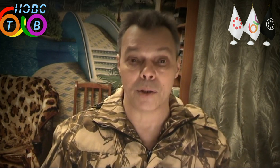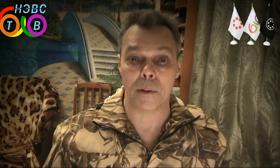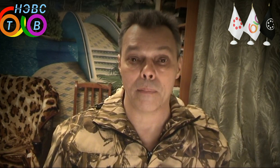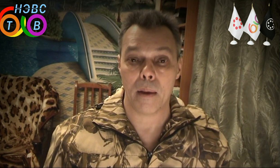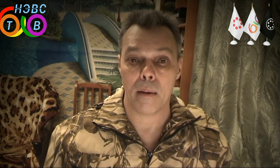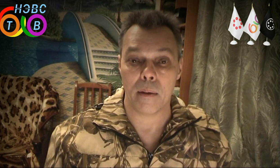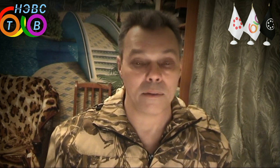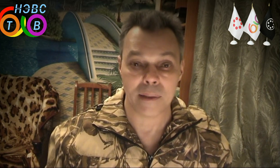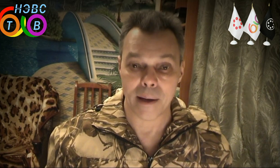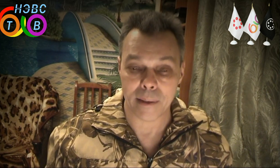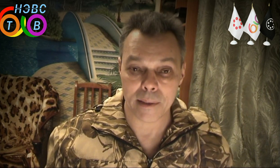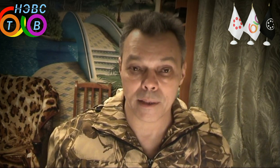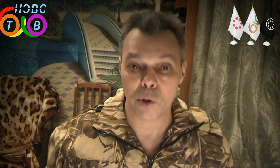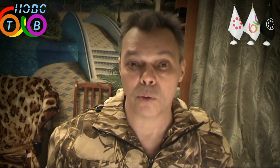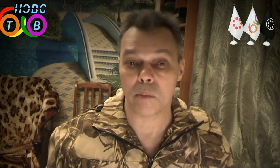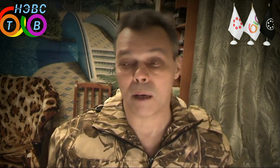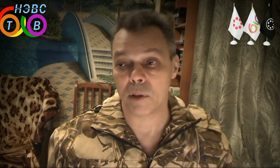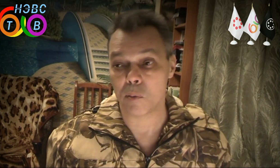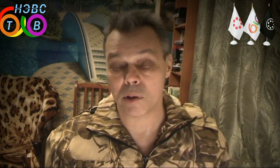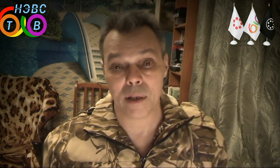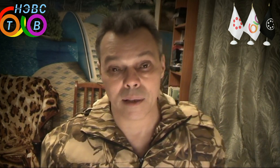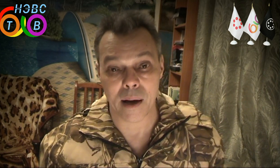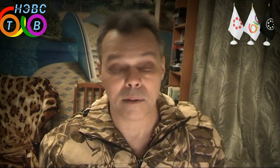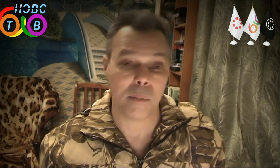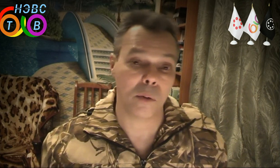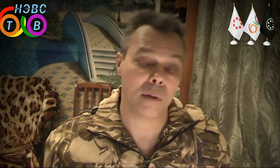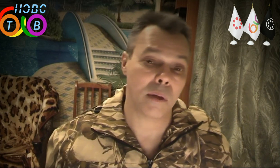разграничены. И не всегда это есть хорошо. То есть мама не сможет охранять ребенка, там,